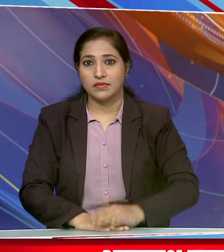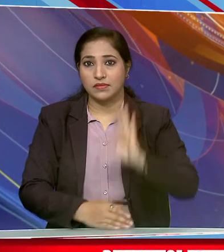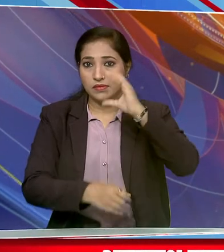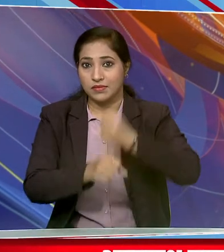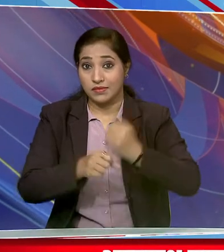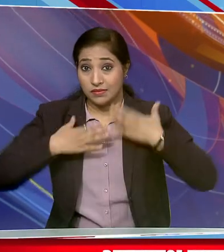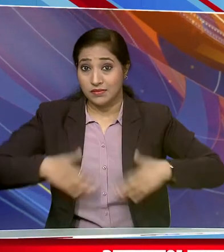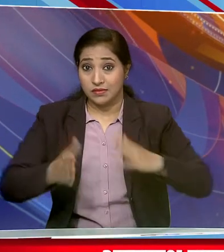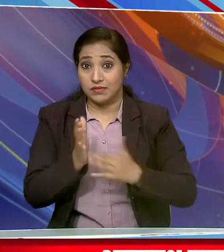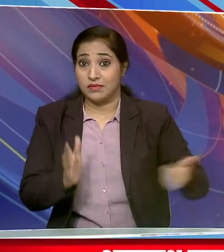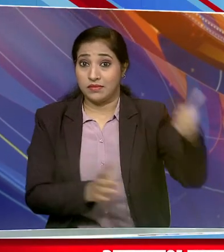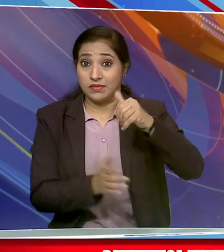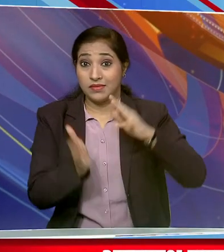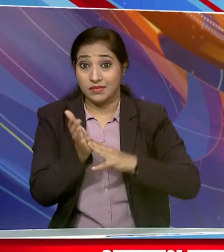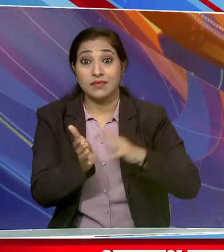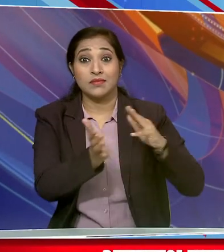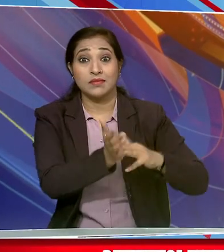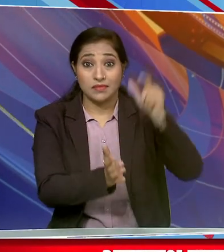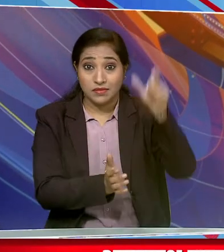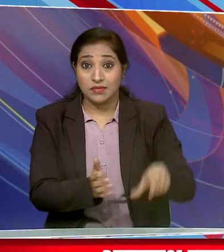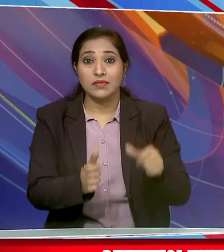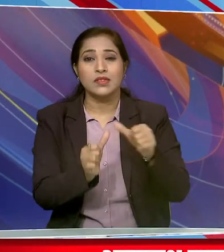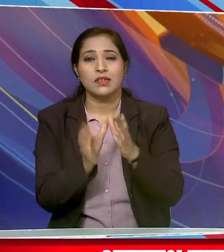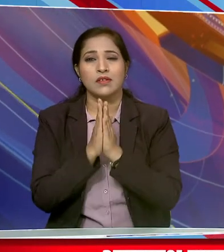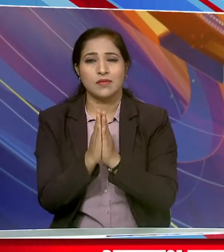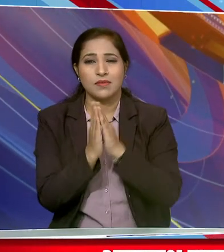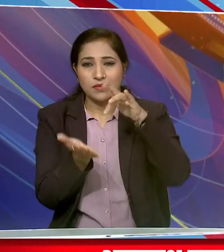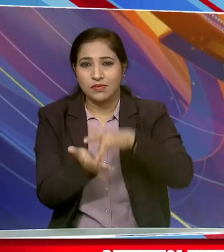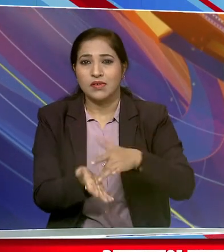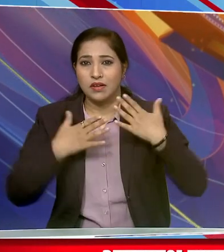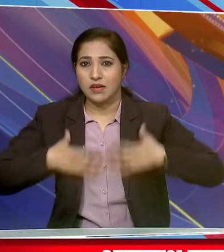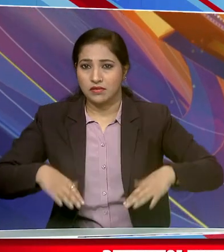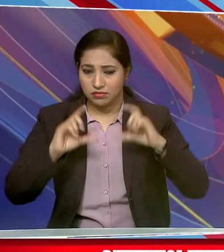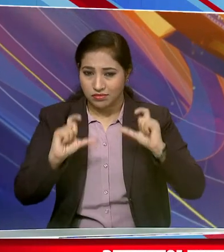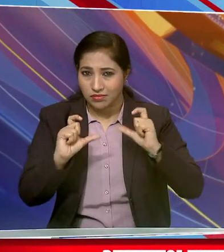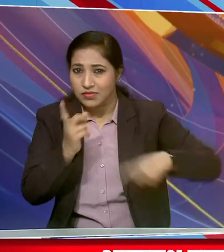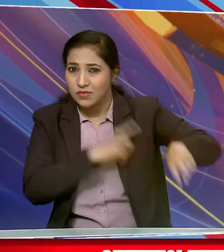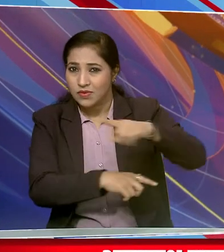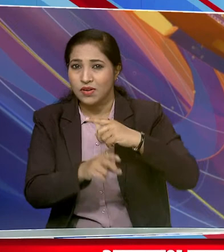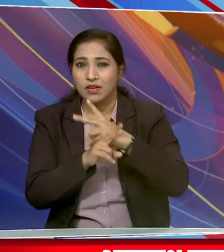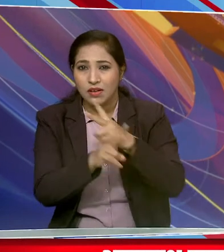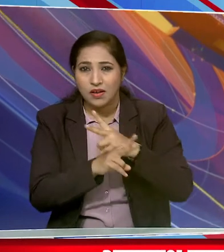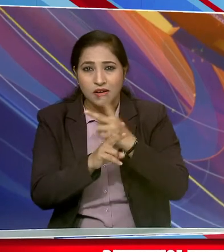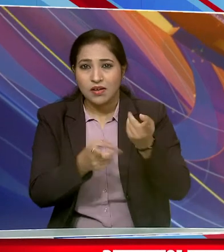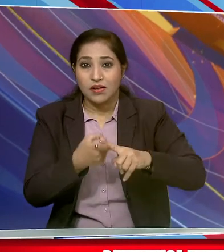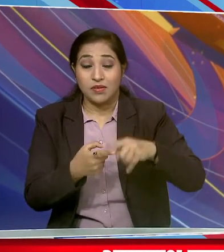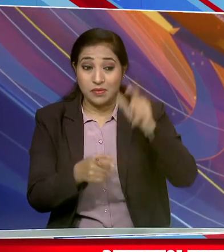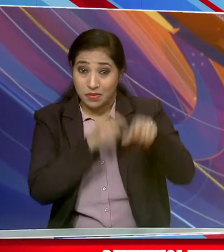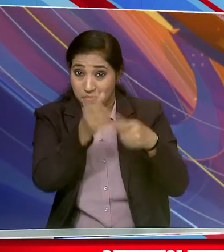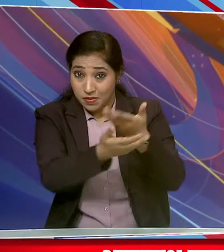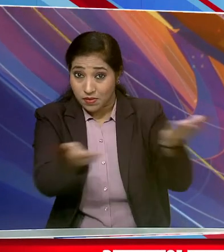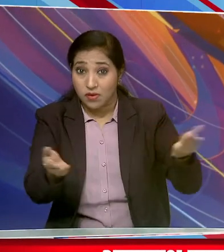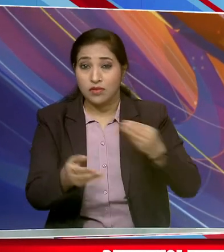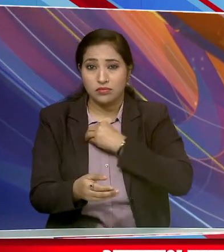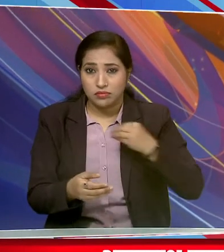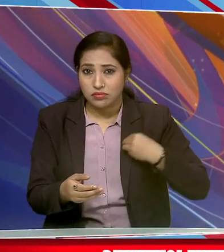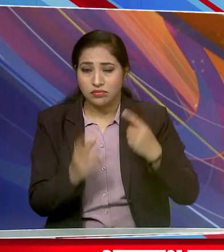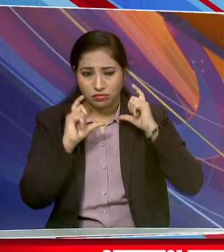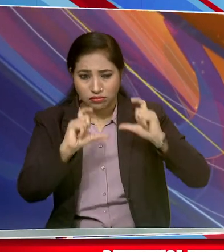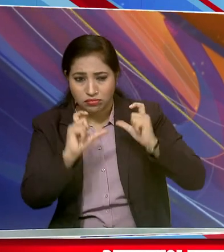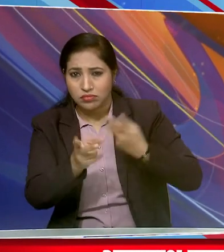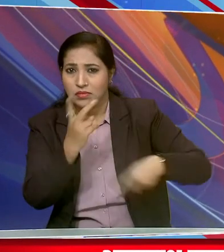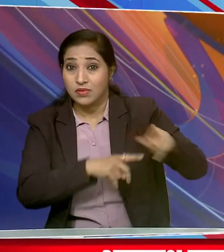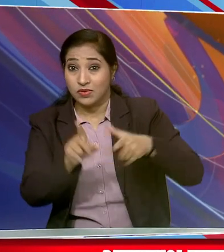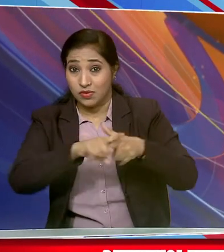केंद्रीय स्वास्थ्य मंत्री मनसुख मांडविया ने अमरनाथ यात्रा के लिए स्वास्थ्य सेवाओं की समीक्षा की। श्रद्धालुओं के लिए चिकित्सा देखभाल के लिए